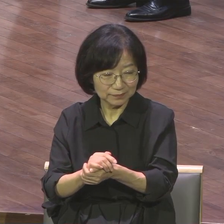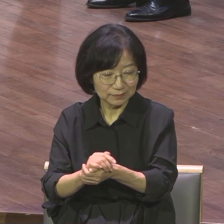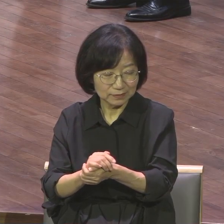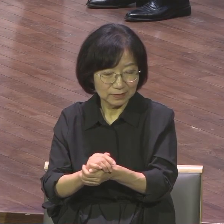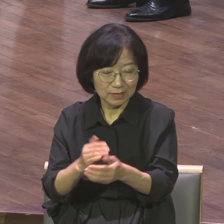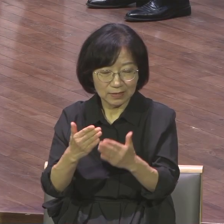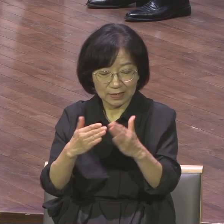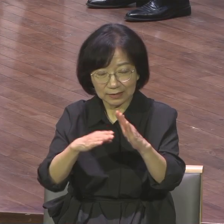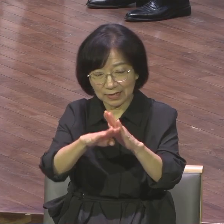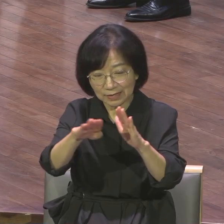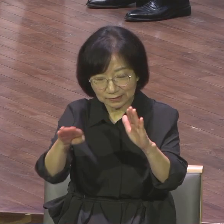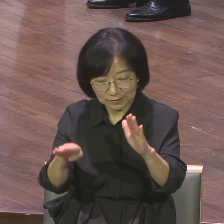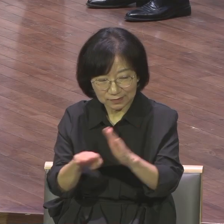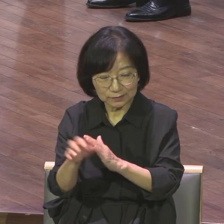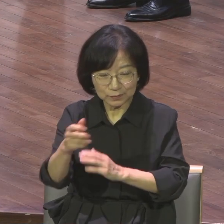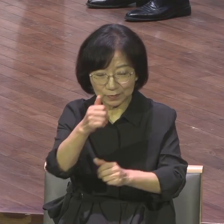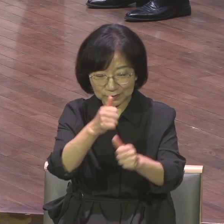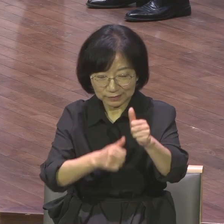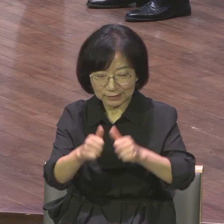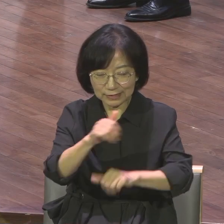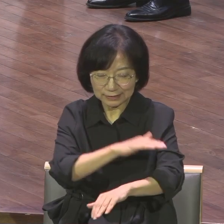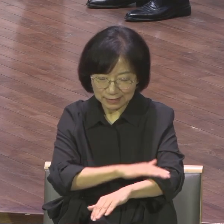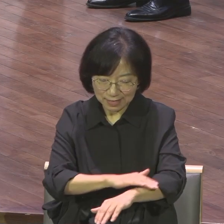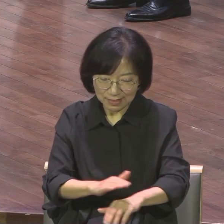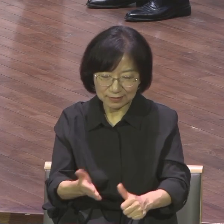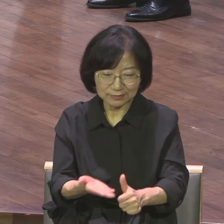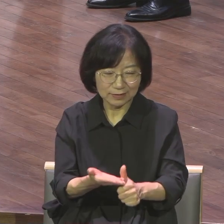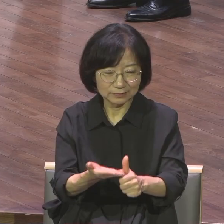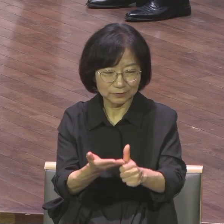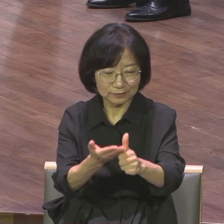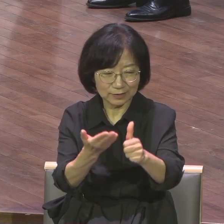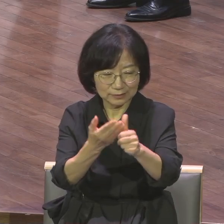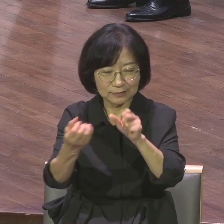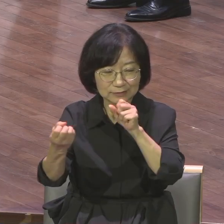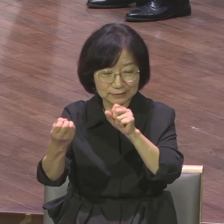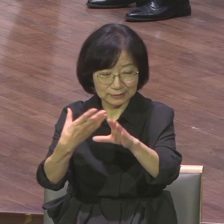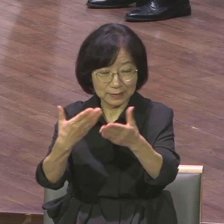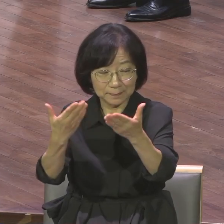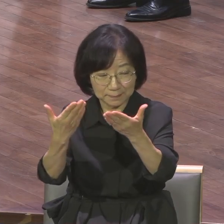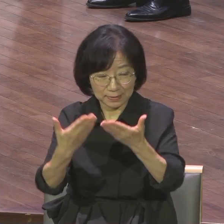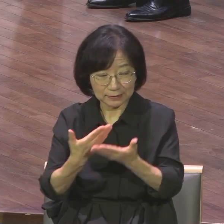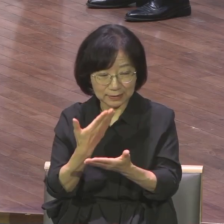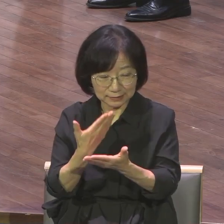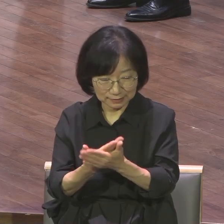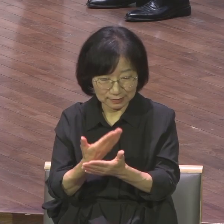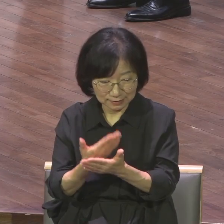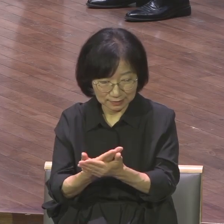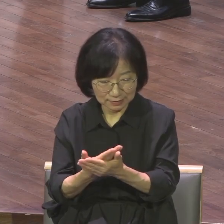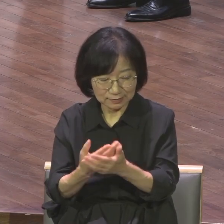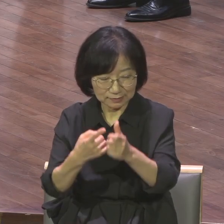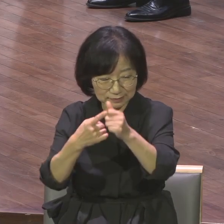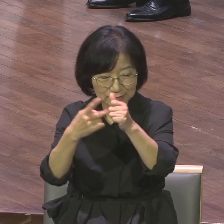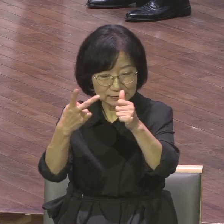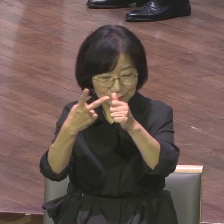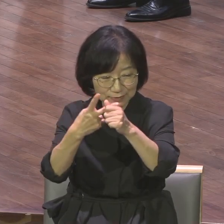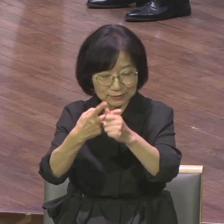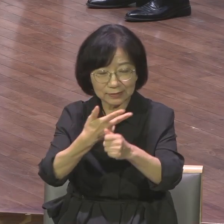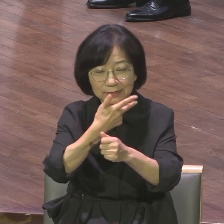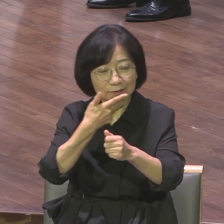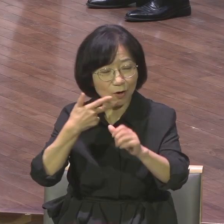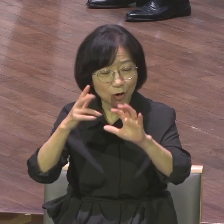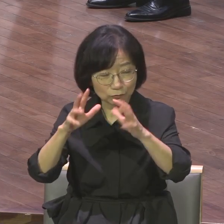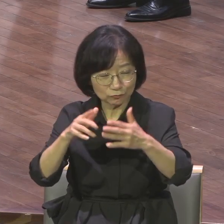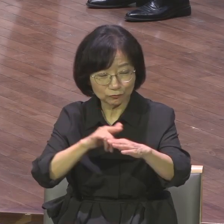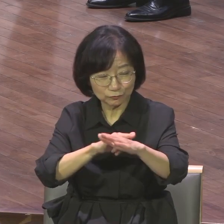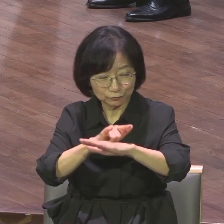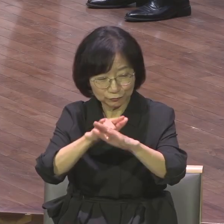가정과 다음 세대에 앞서 양육하는 응답을 매일매일 받도록 우리 결혼 태화국을 위해서 기도해 주시고 영국 해외